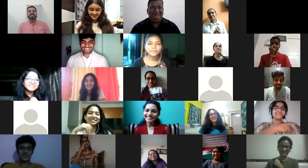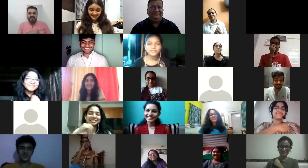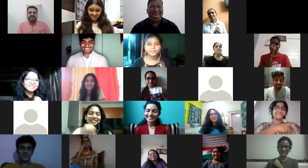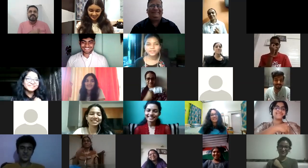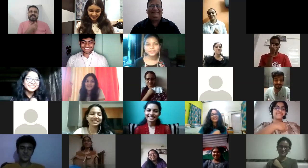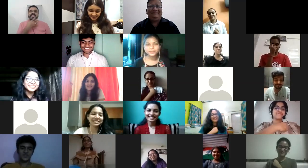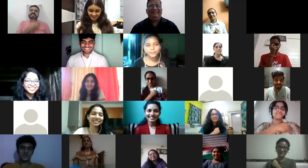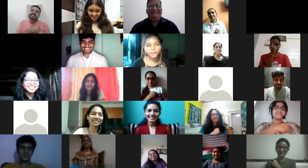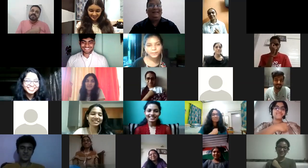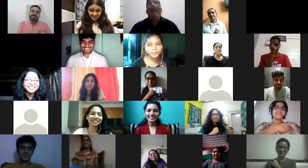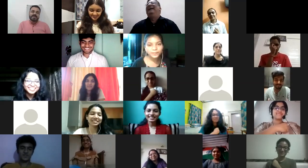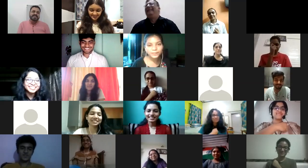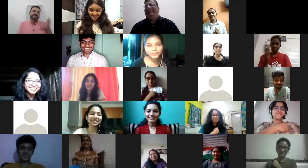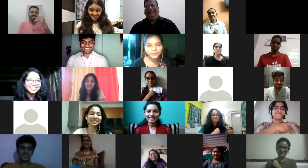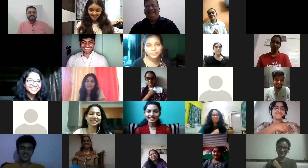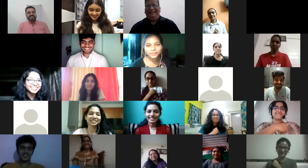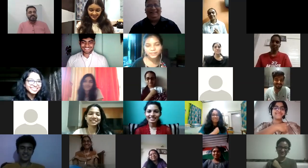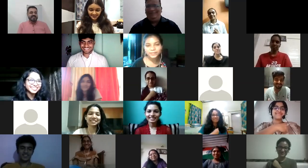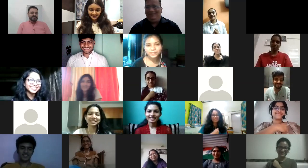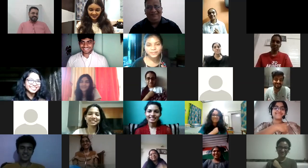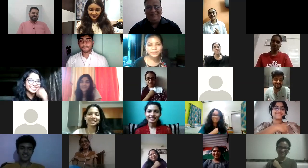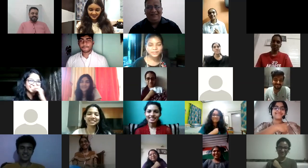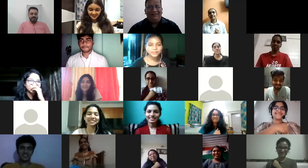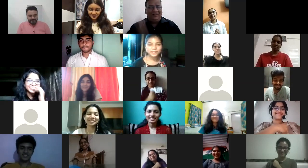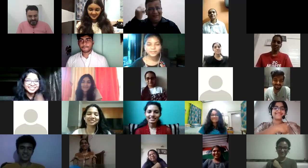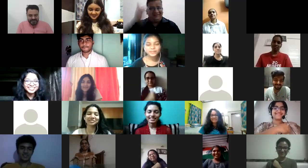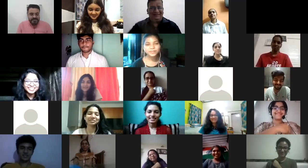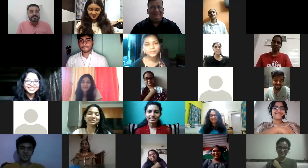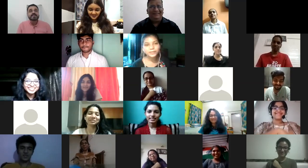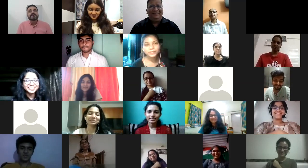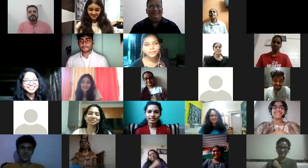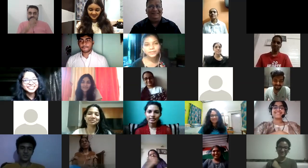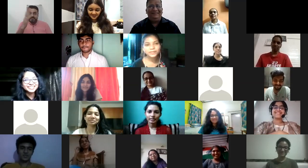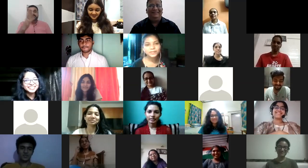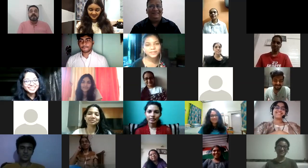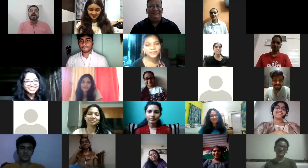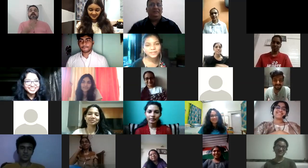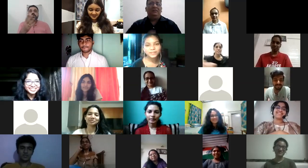Na? हंस के sorry बोलेगा तो they won't take you seriously. Okay, so sorry.